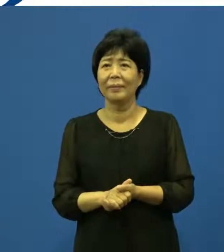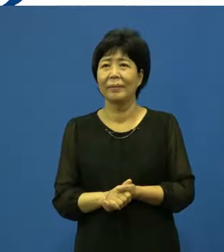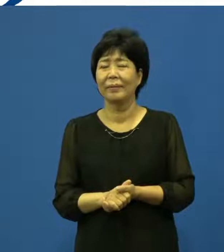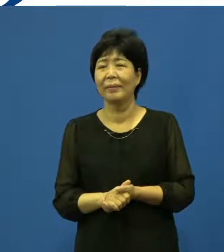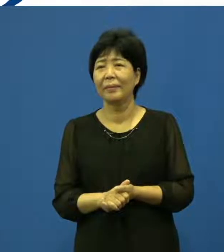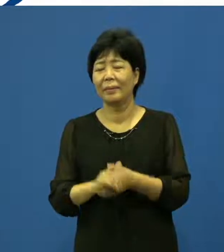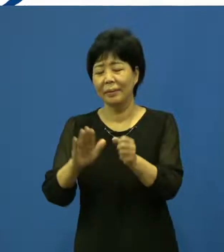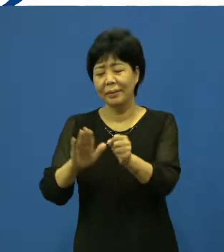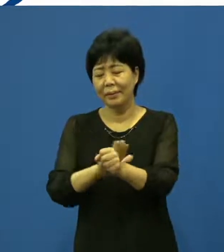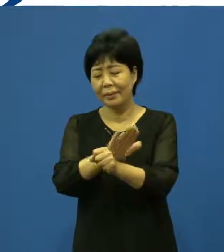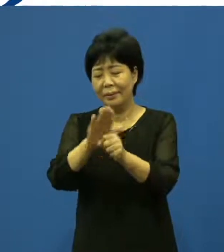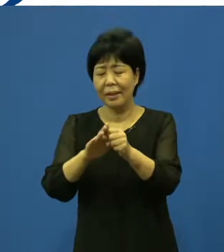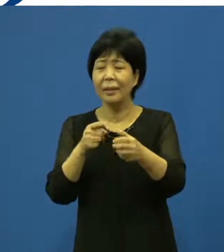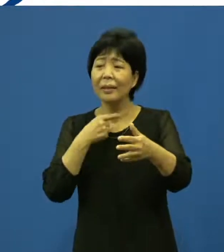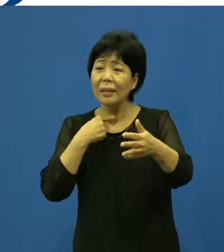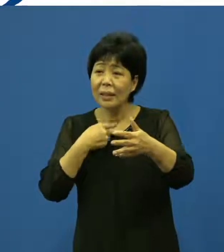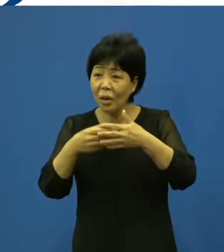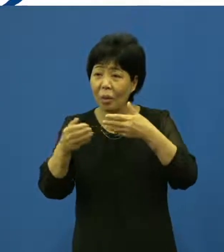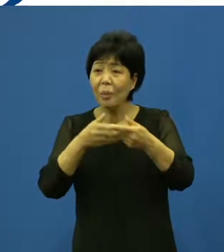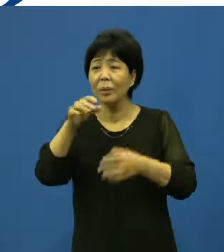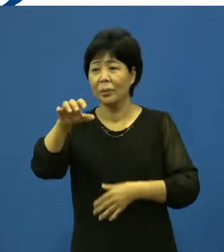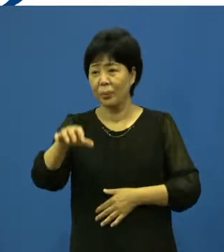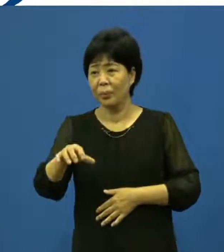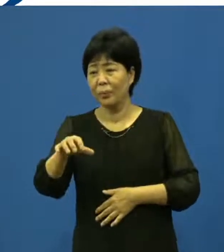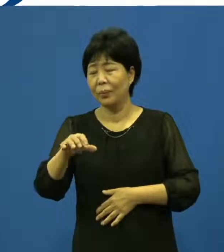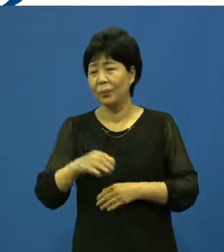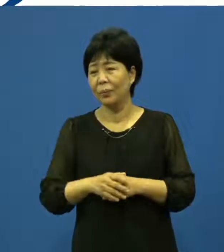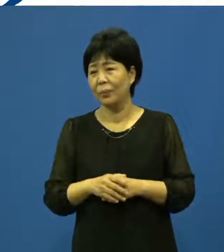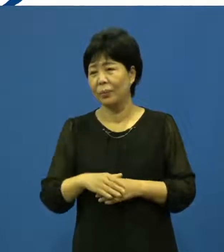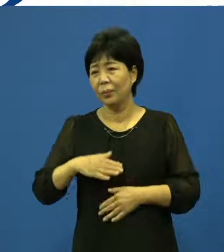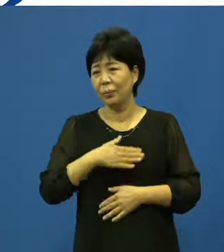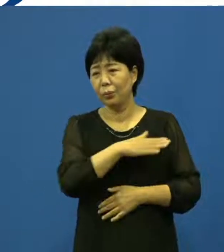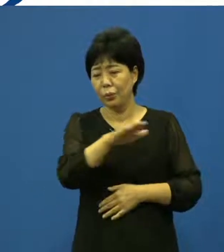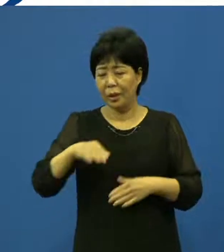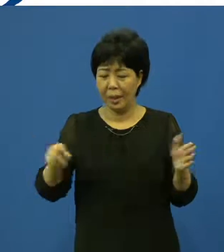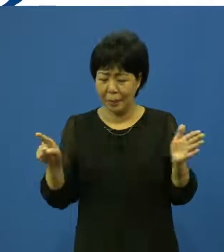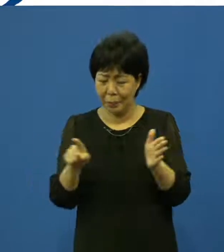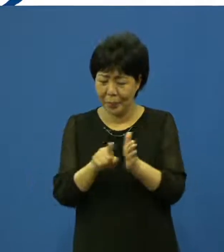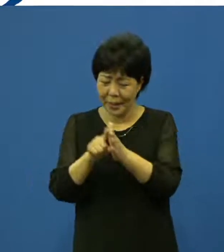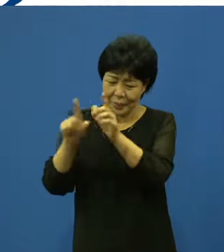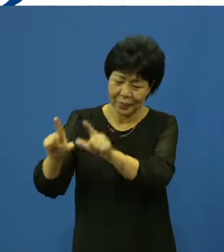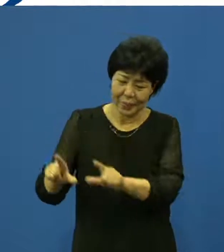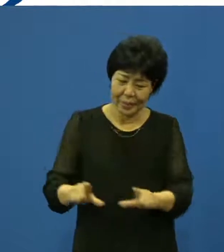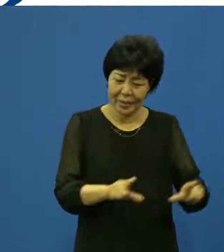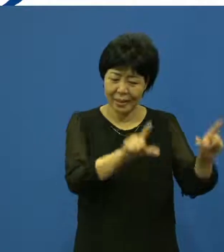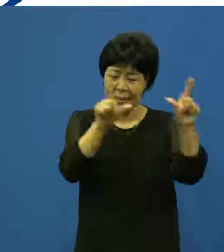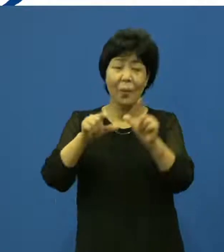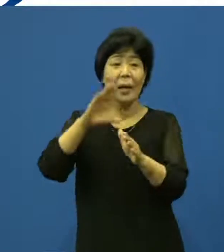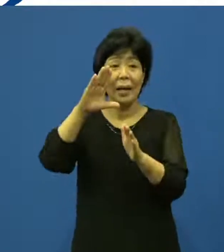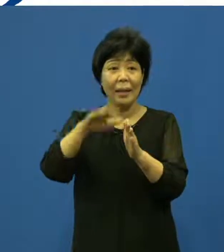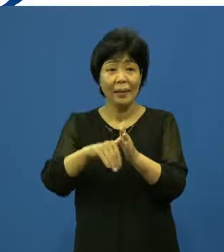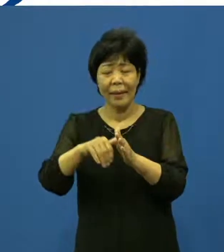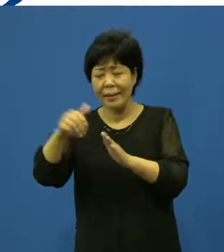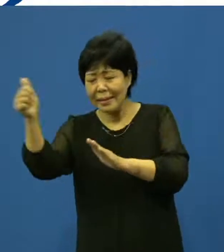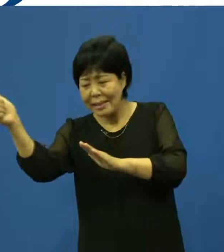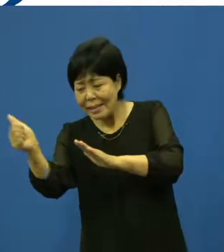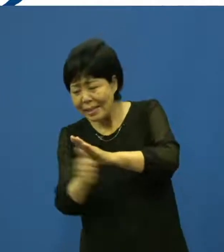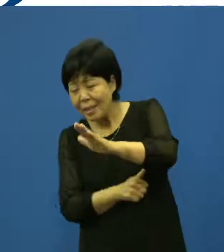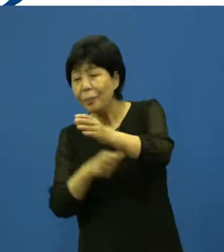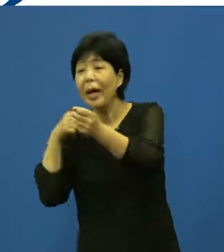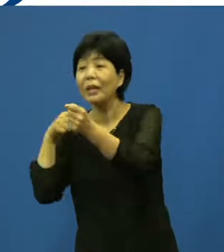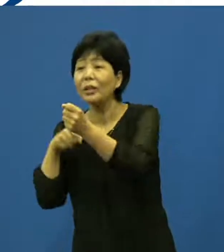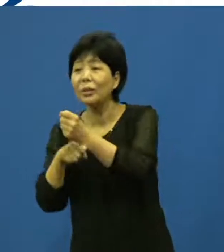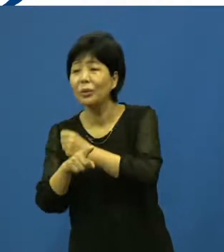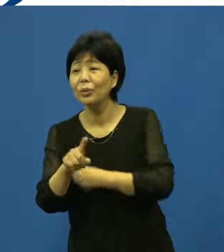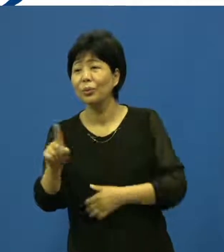경험할 수 있어야 되는 것입니다. 여러분, 왜 우리 신앙생활에 실패가 있습니까? 우리의 힘과 능력을 의지하기 때문입니다.